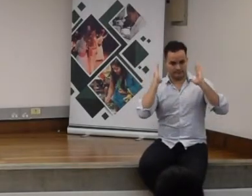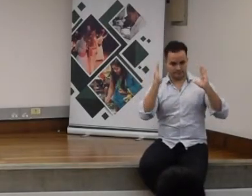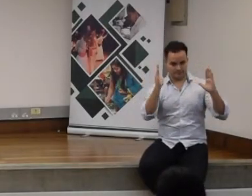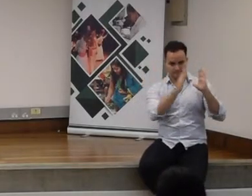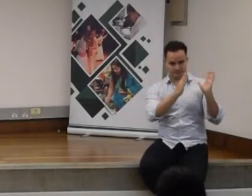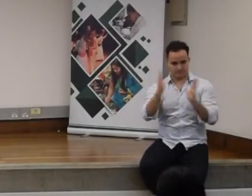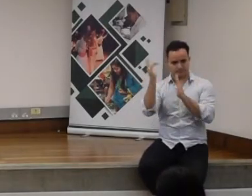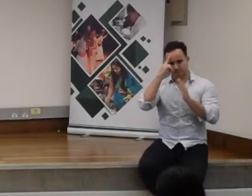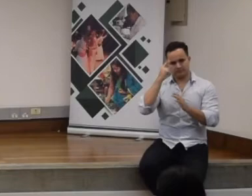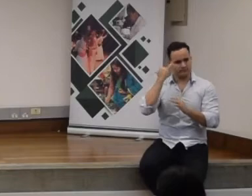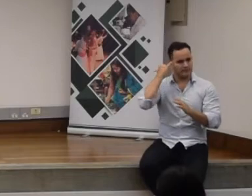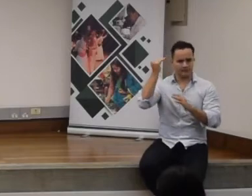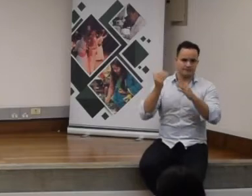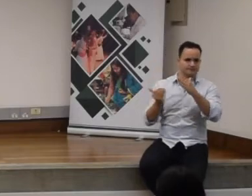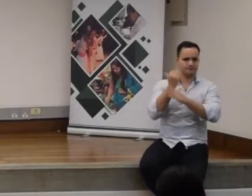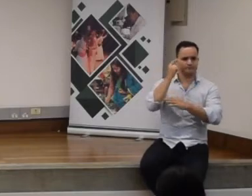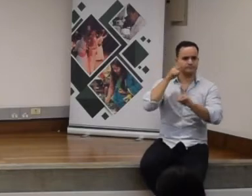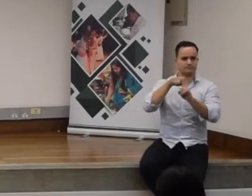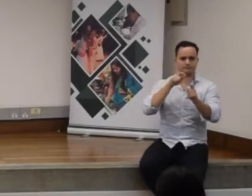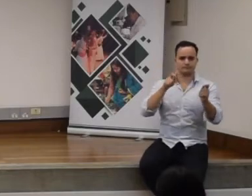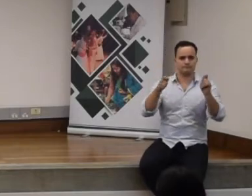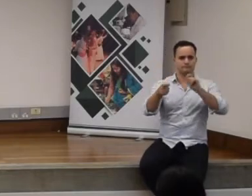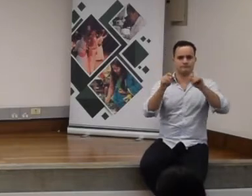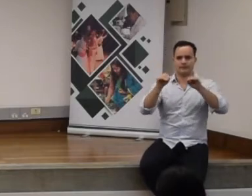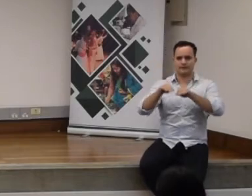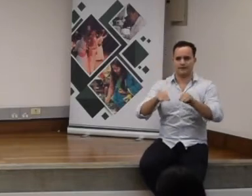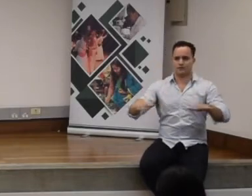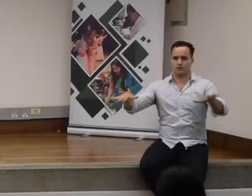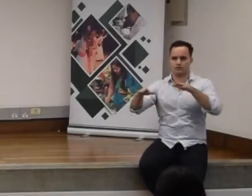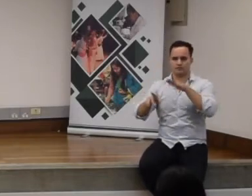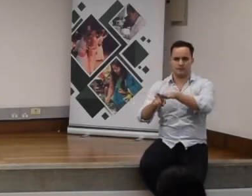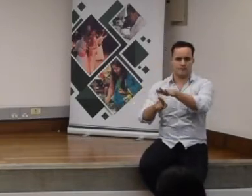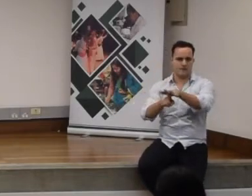de una universidad innovadora para la transformación de los territorios.